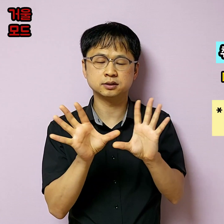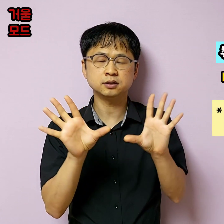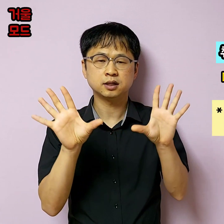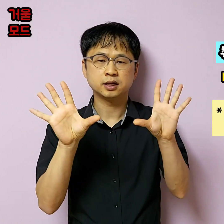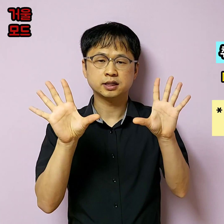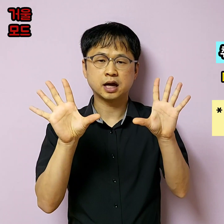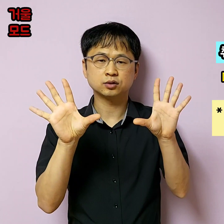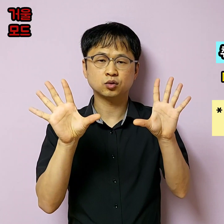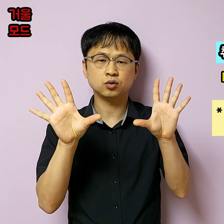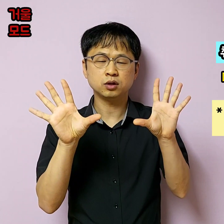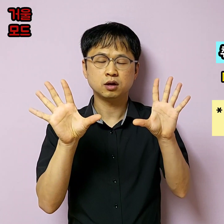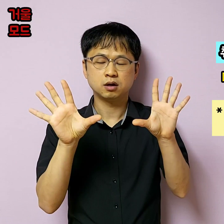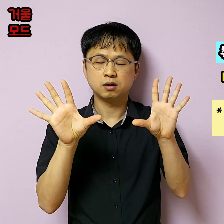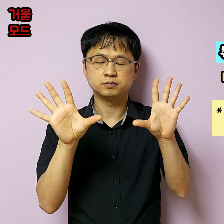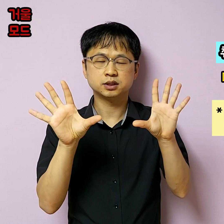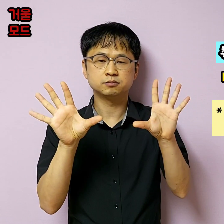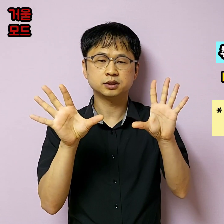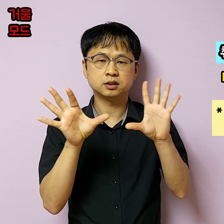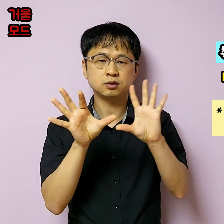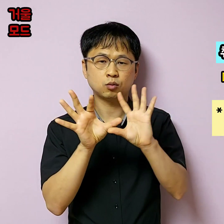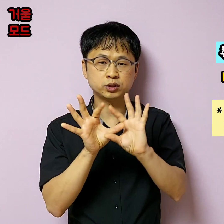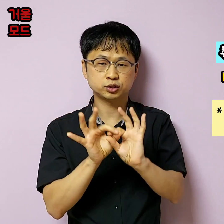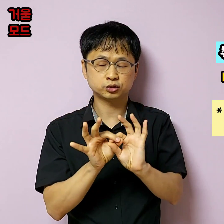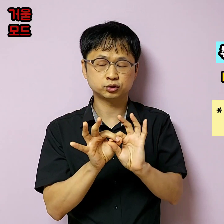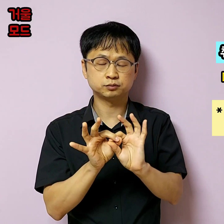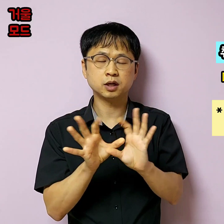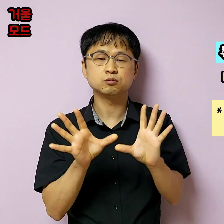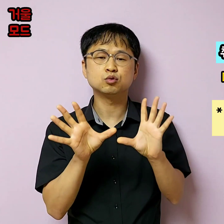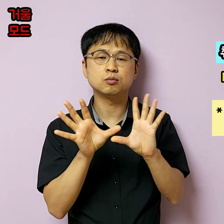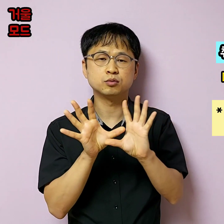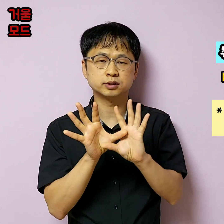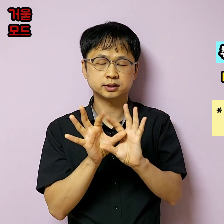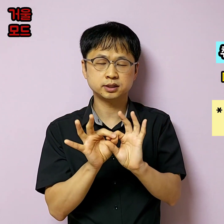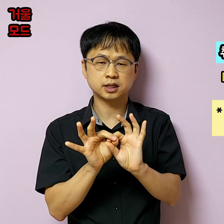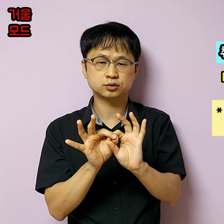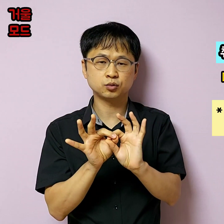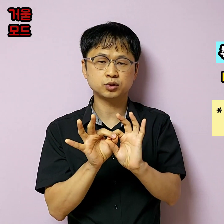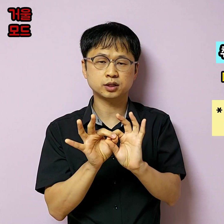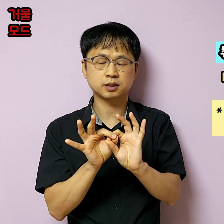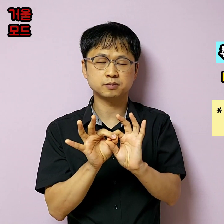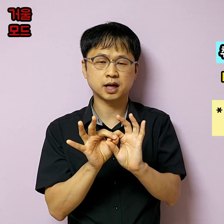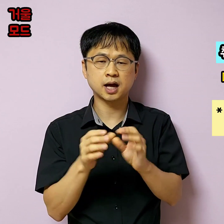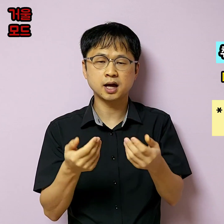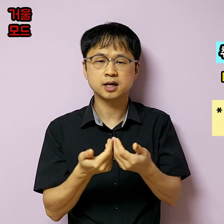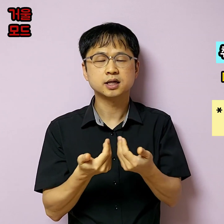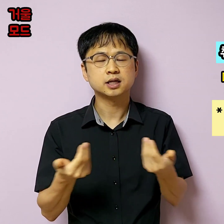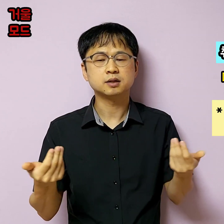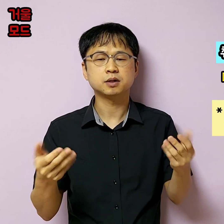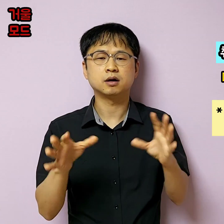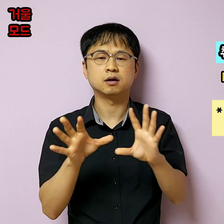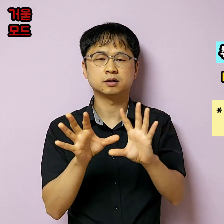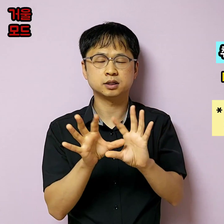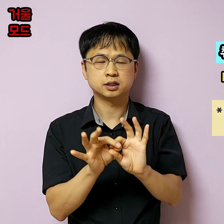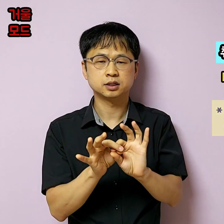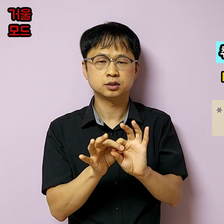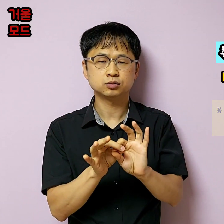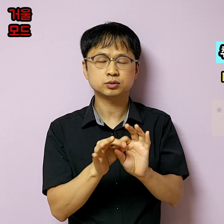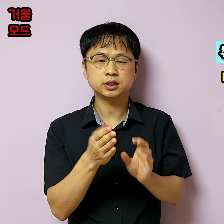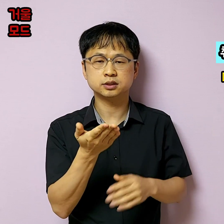것은 양손 엄지검지를 고리 기어주시면 무엇무엇의 하는 소유격이 됩니다. 이별의